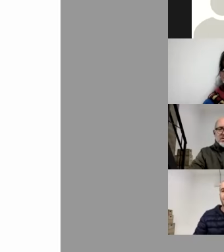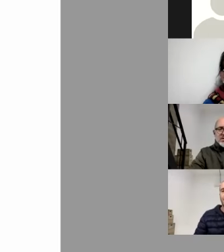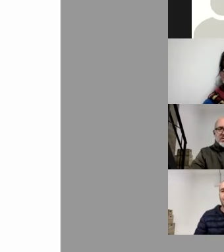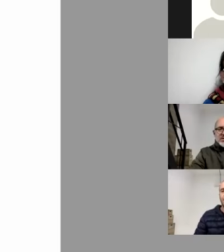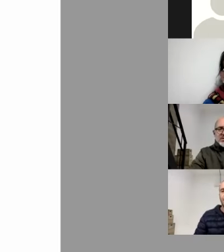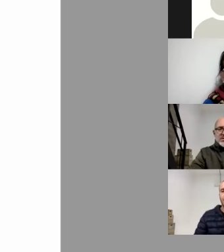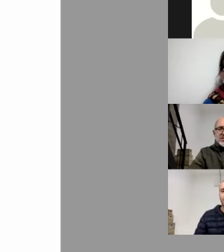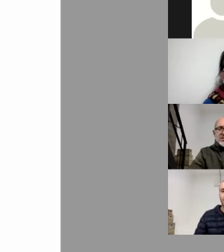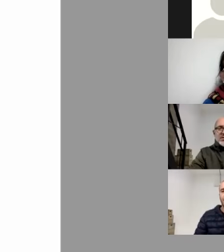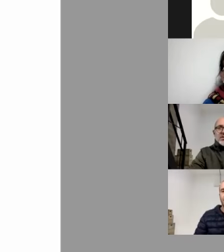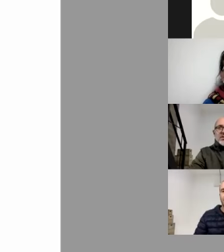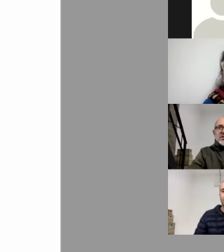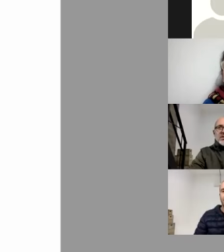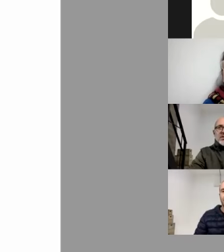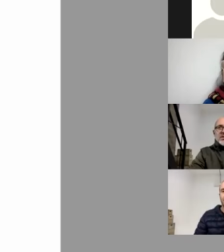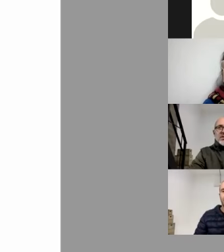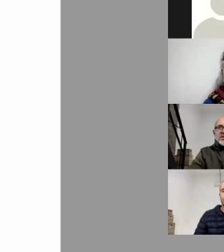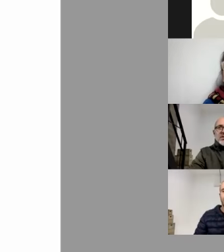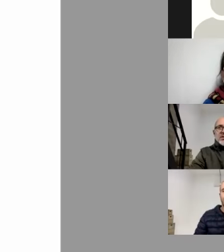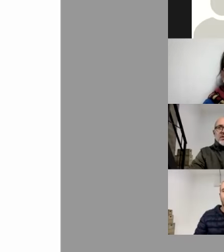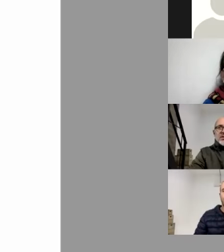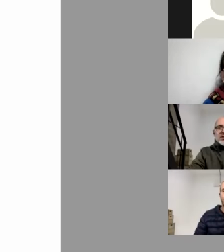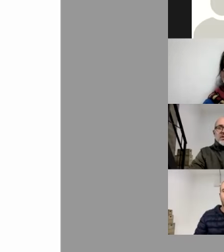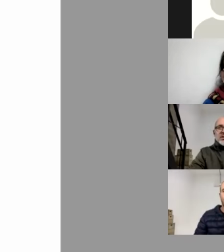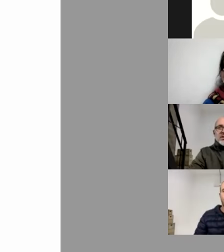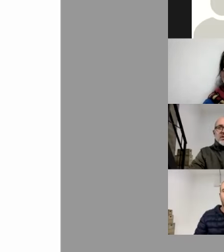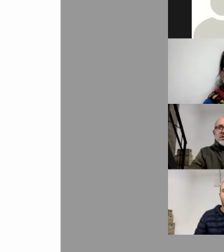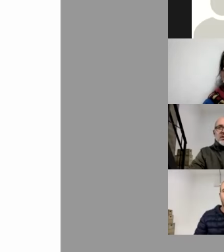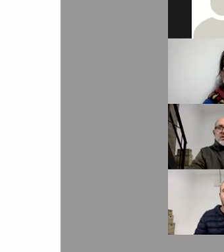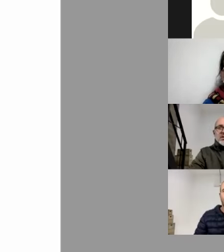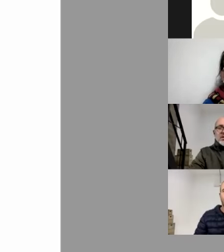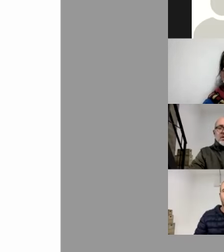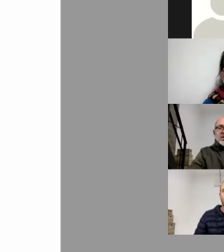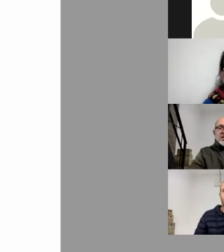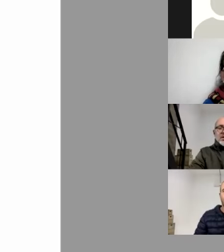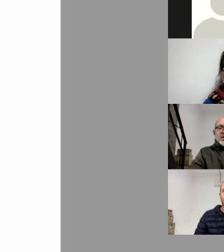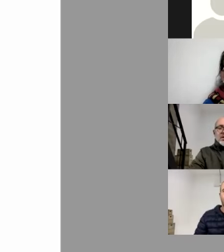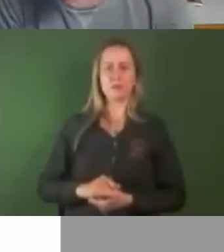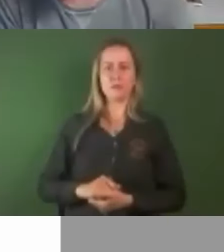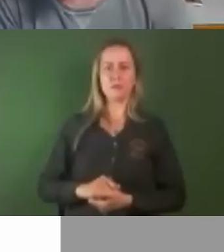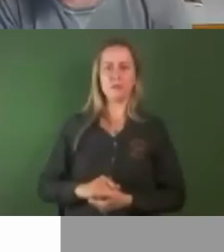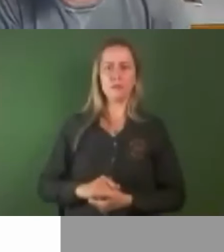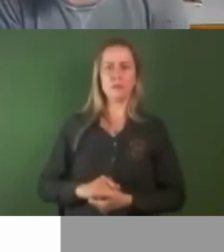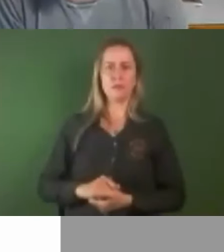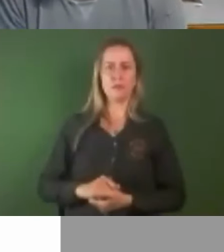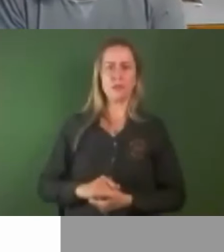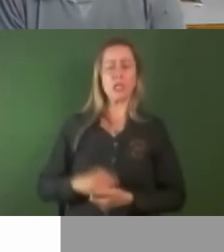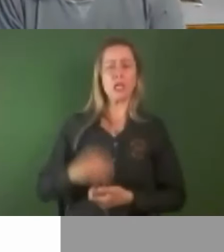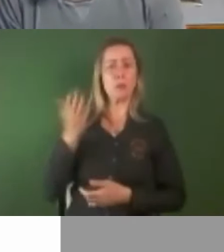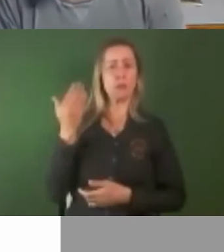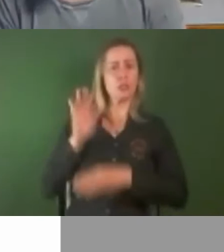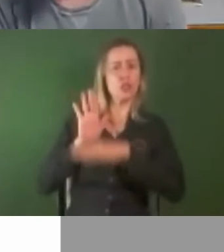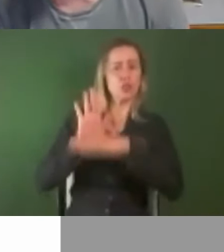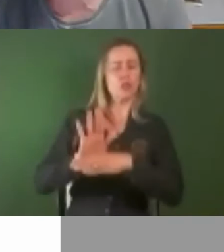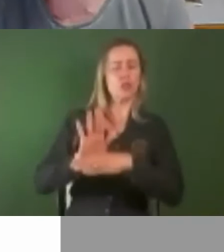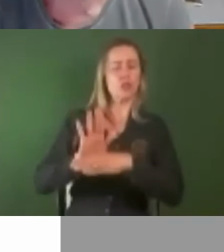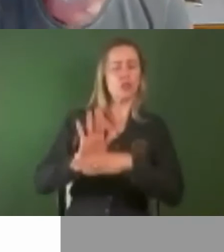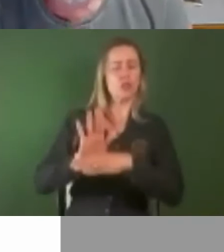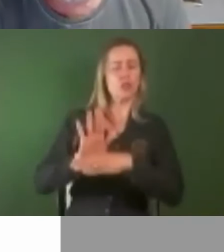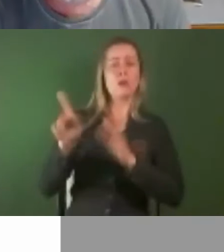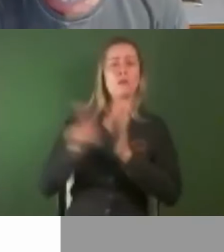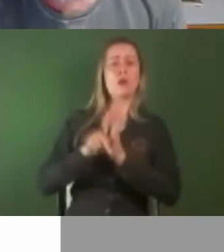família extremamente pobre, né? E ele foi assistente do Eiko Hosoe em